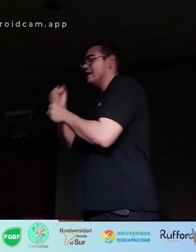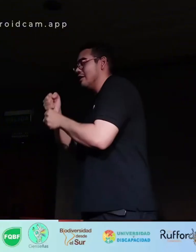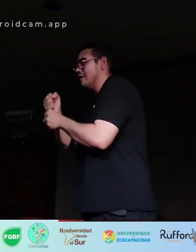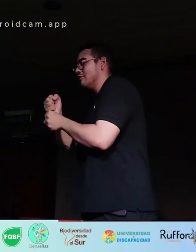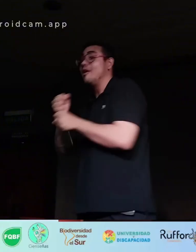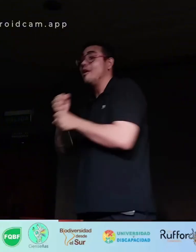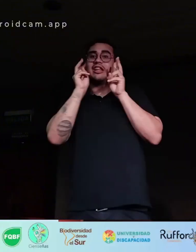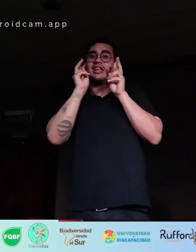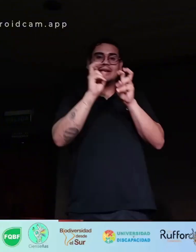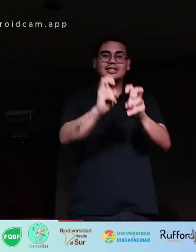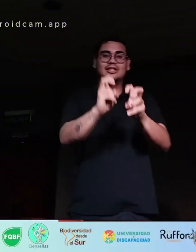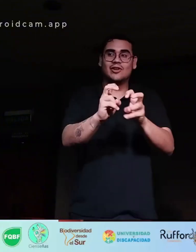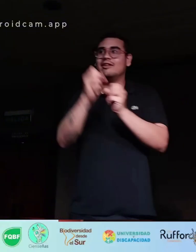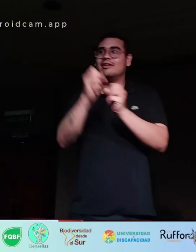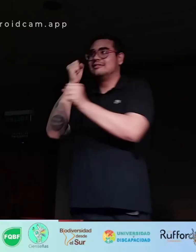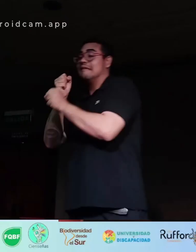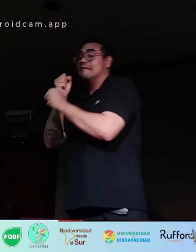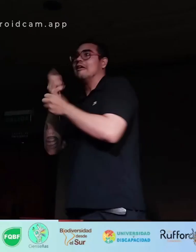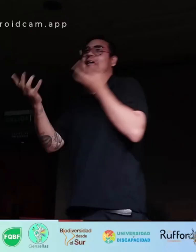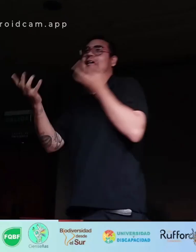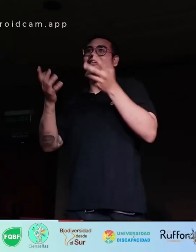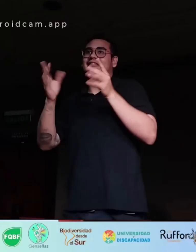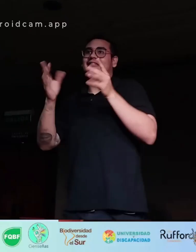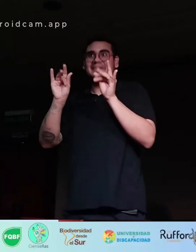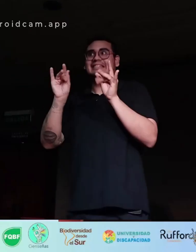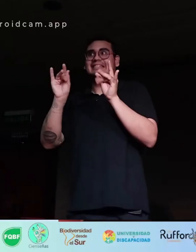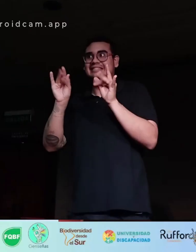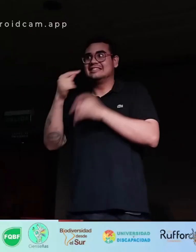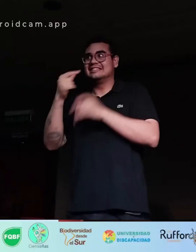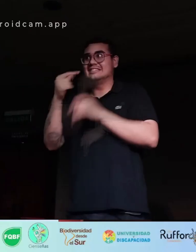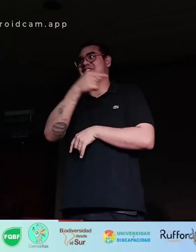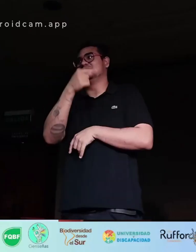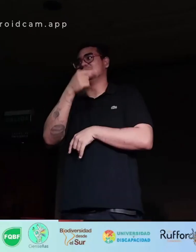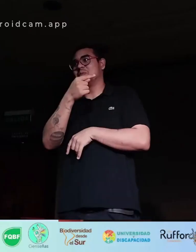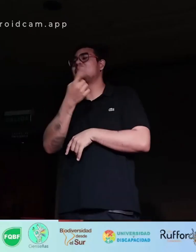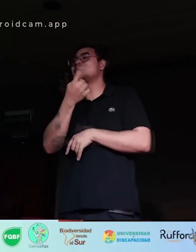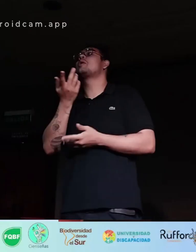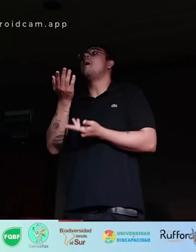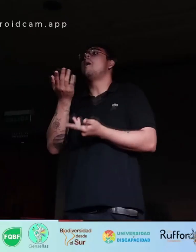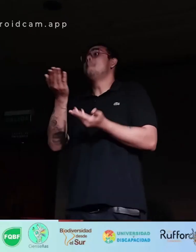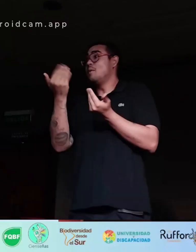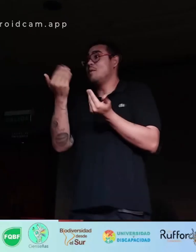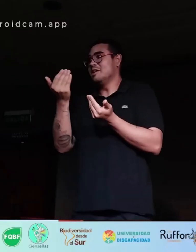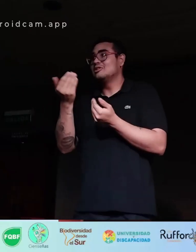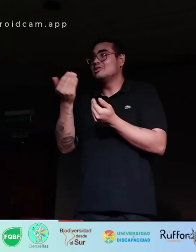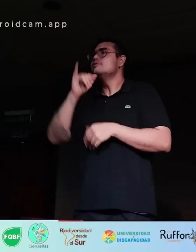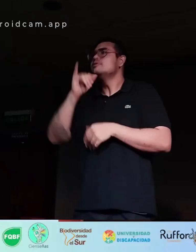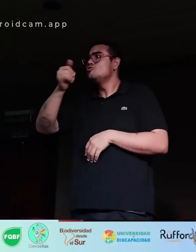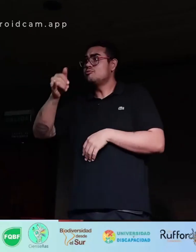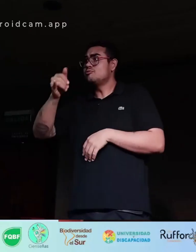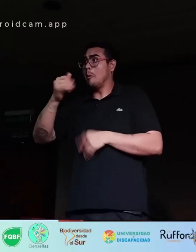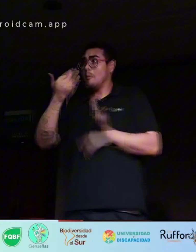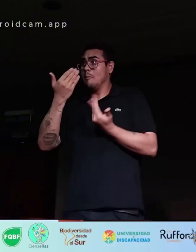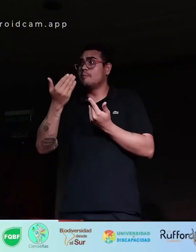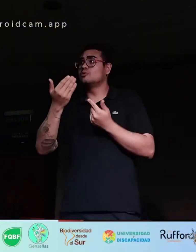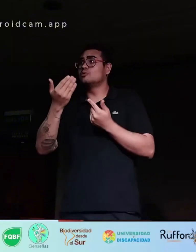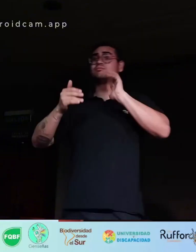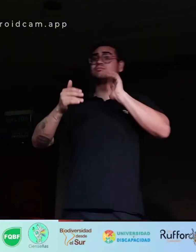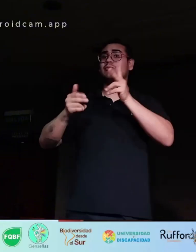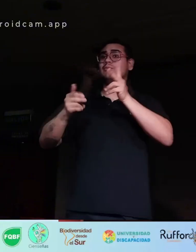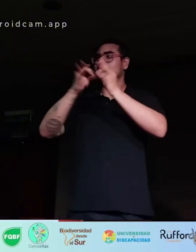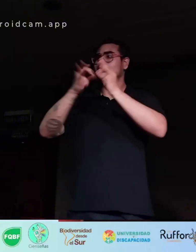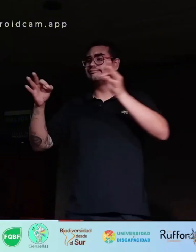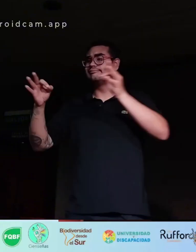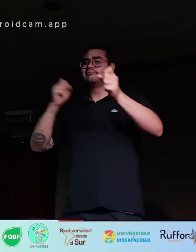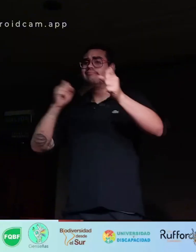Em, pero de nuevo, actualmente se puede conseguir esa fluidez y ese nivel